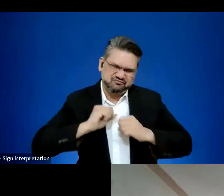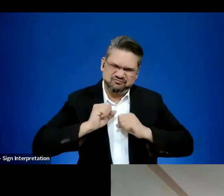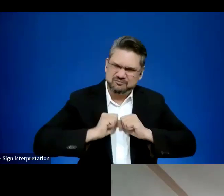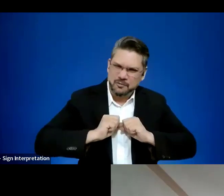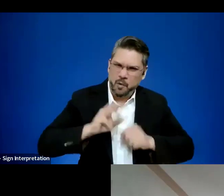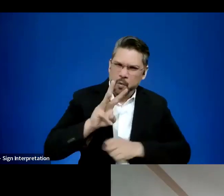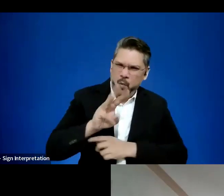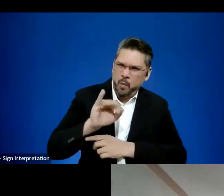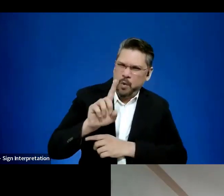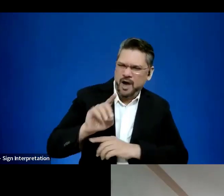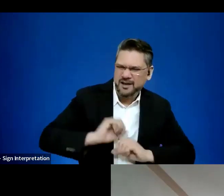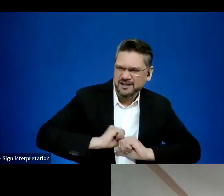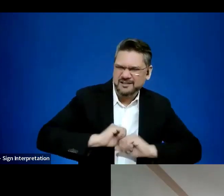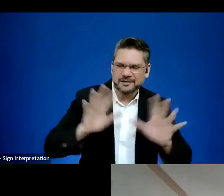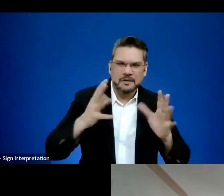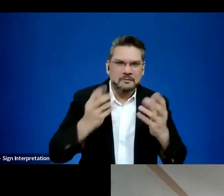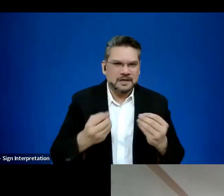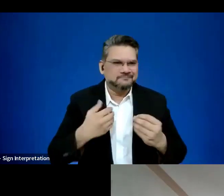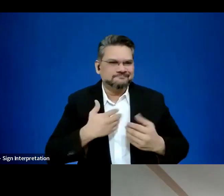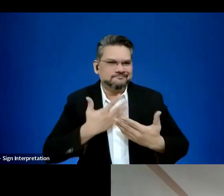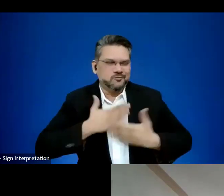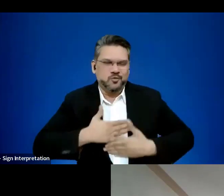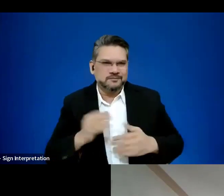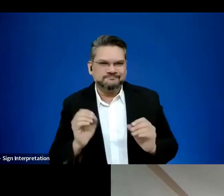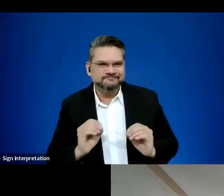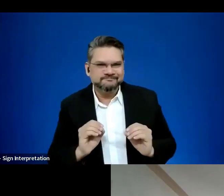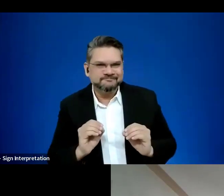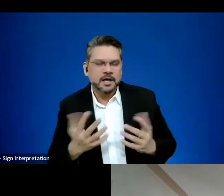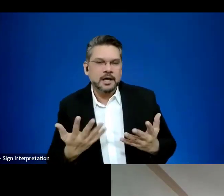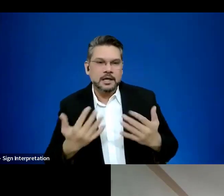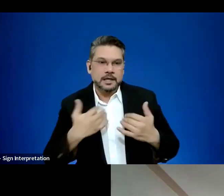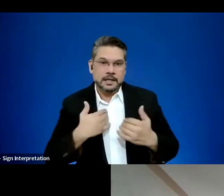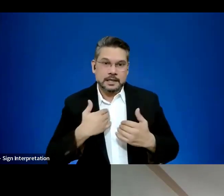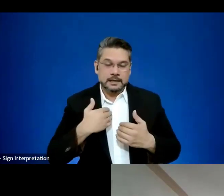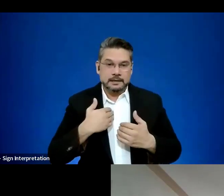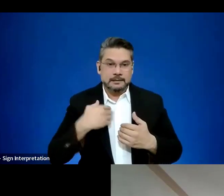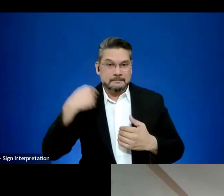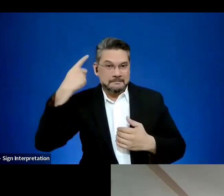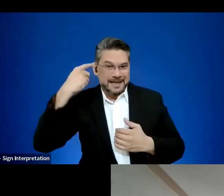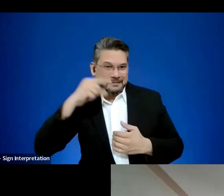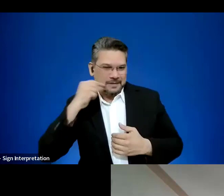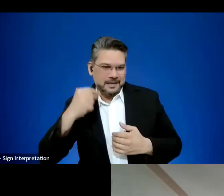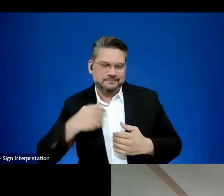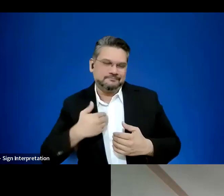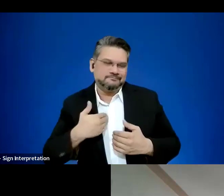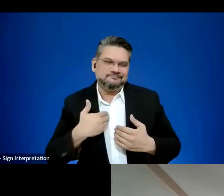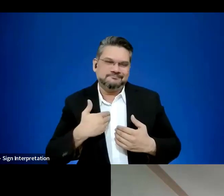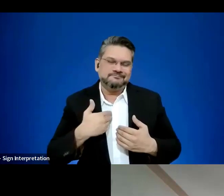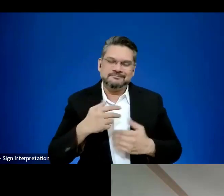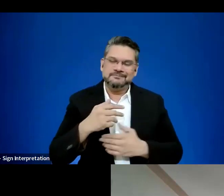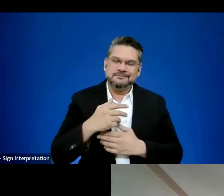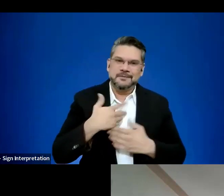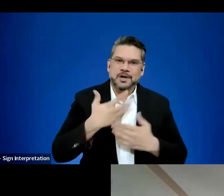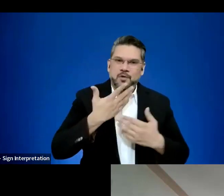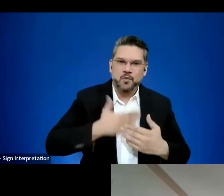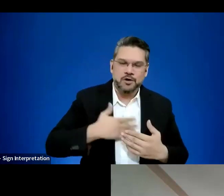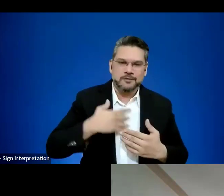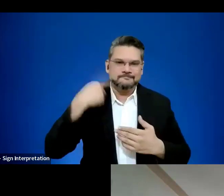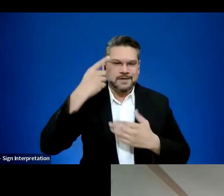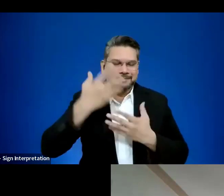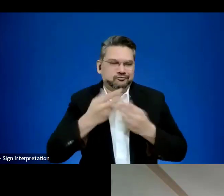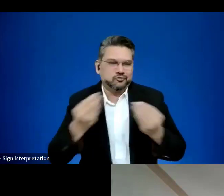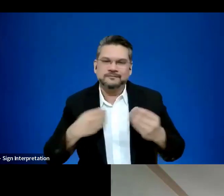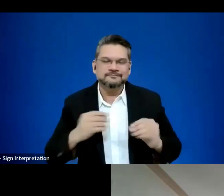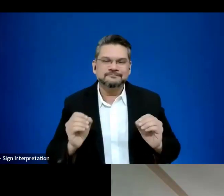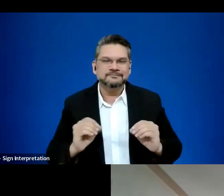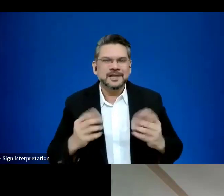呢我是出生是野生的，那我不想要被驯服，因为我的才华就